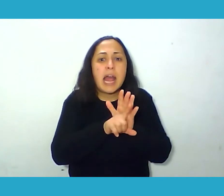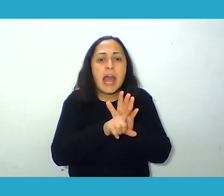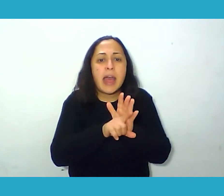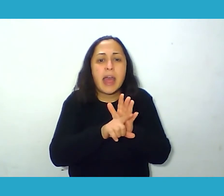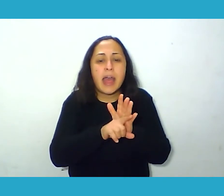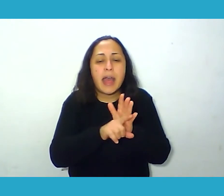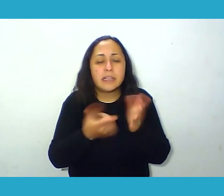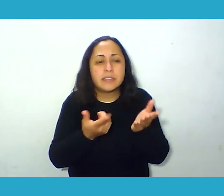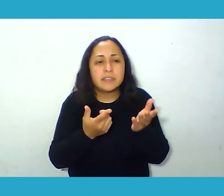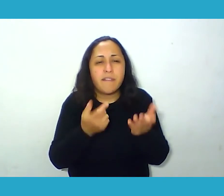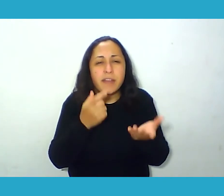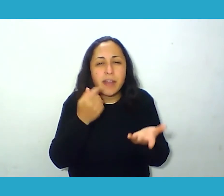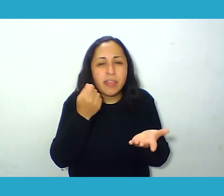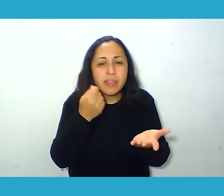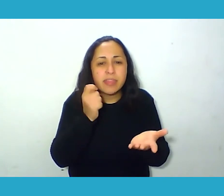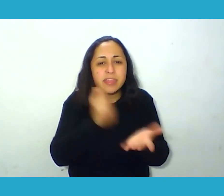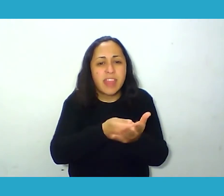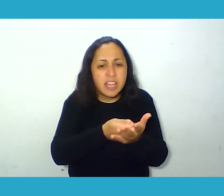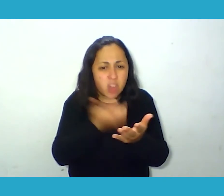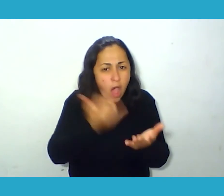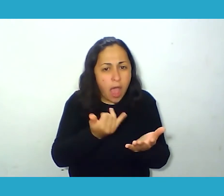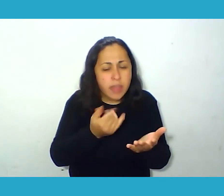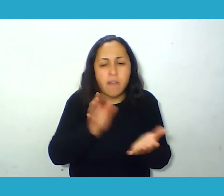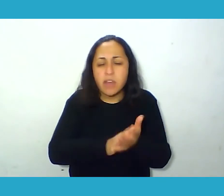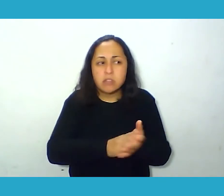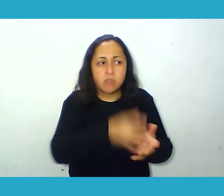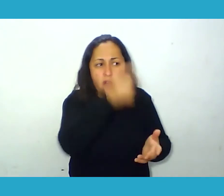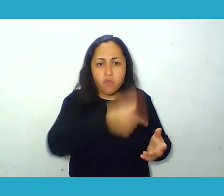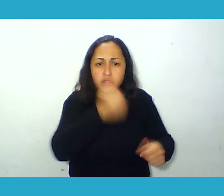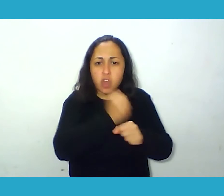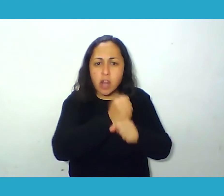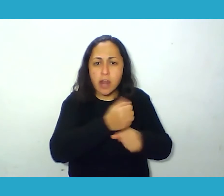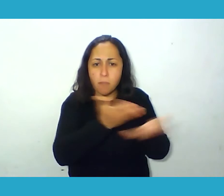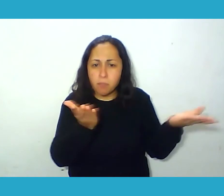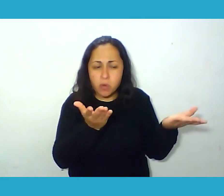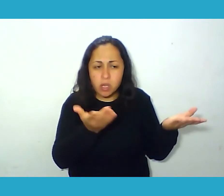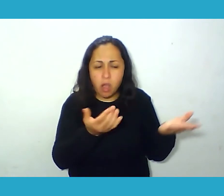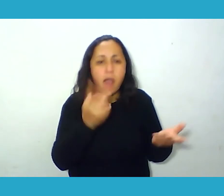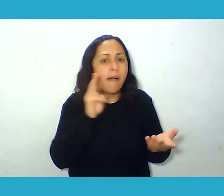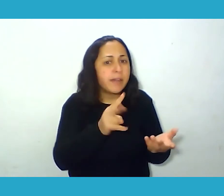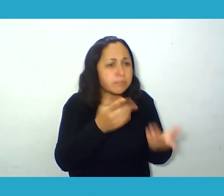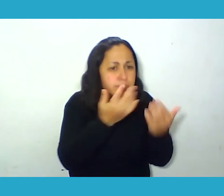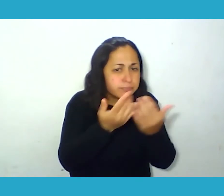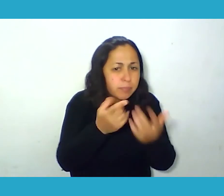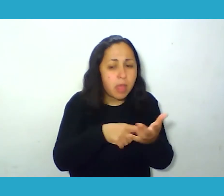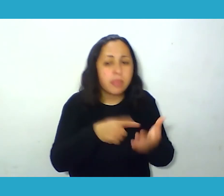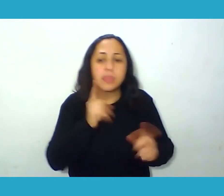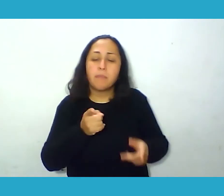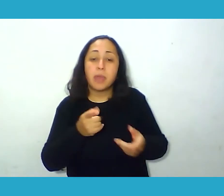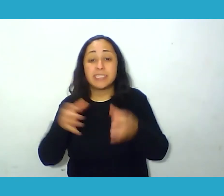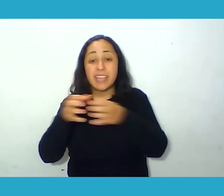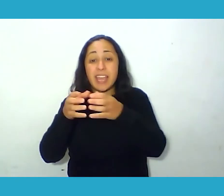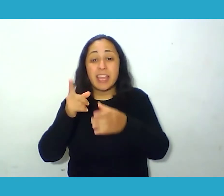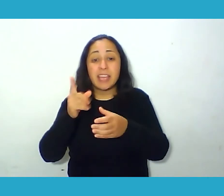con respecto a las empresas, sino también acerca del incumplimiento de los deberes de funcionarios públicos. También se debería denunciar ante